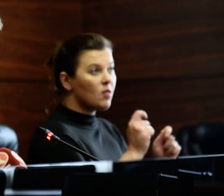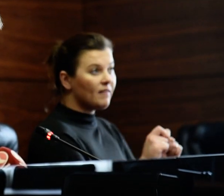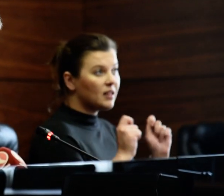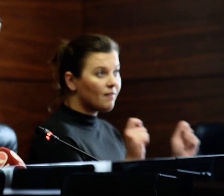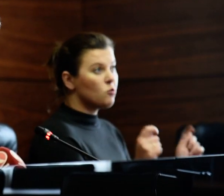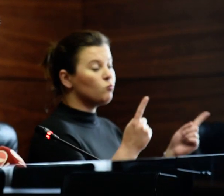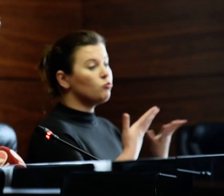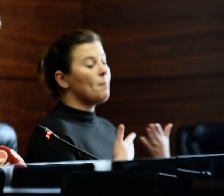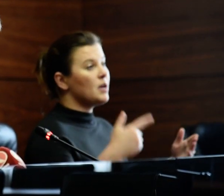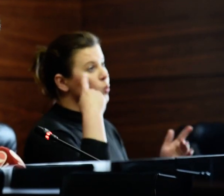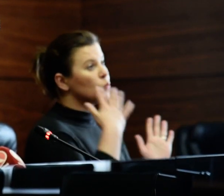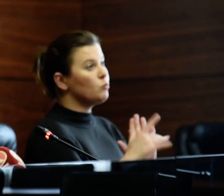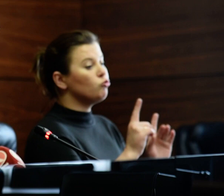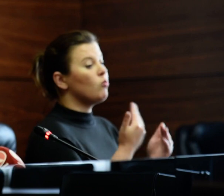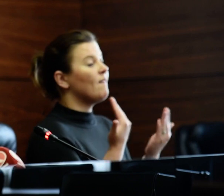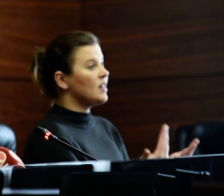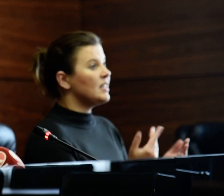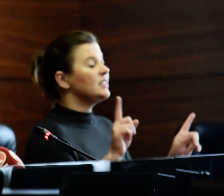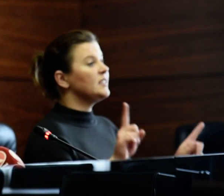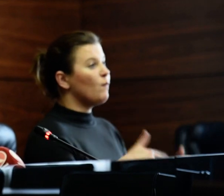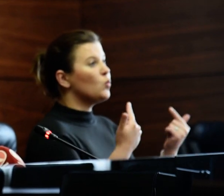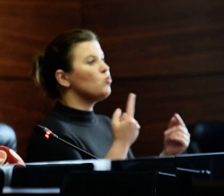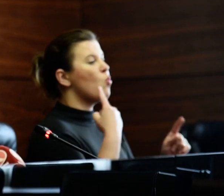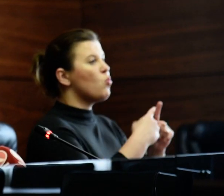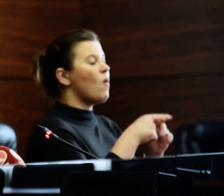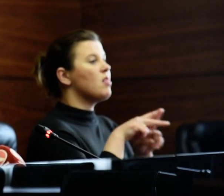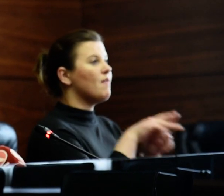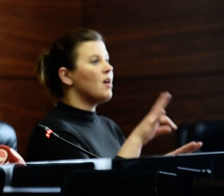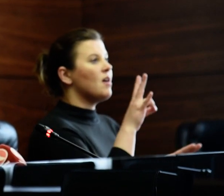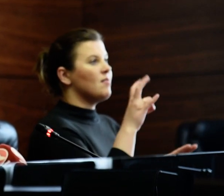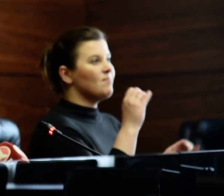тому що ми розуміємо, що вони створюють додаткове навантаження на екологічну сферу.